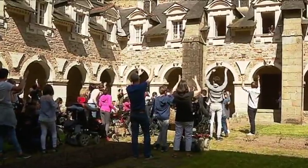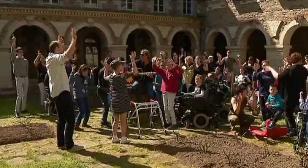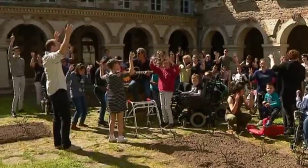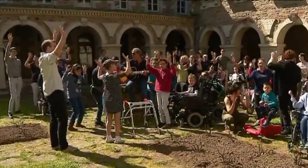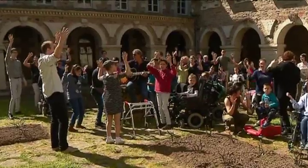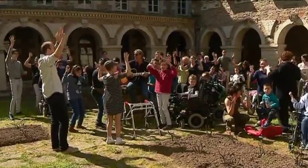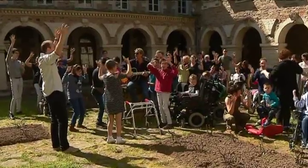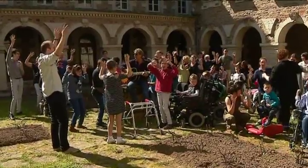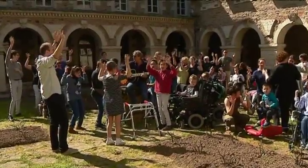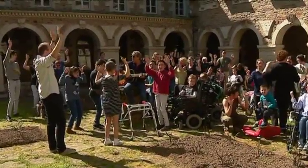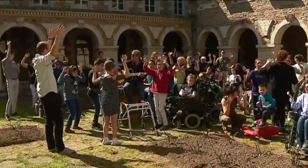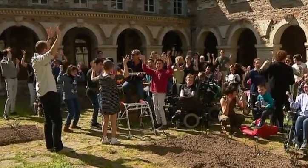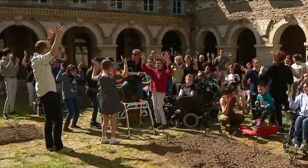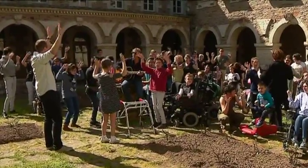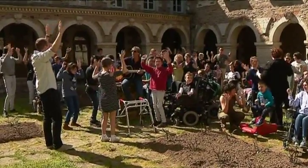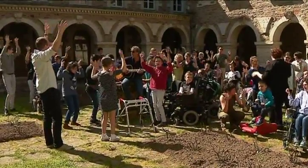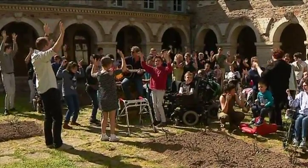juin. Et oui, ça peut être.